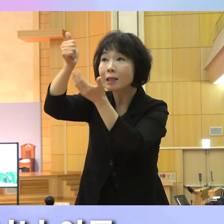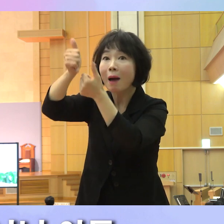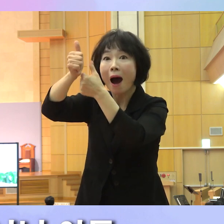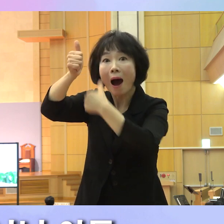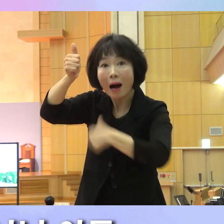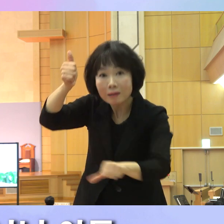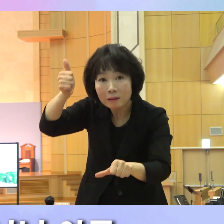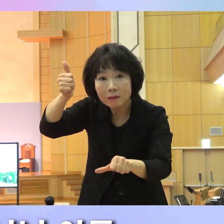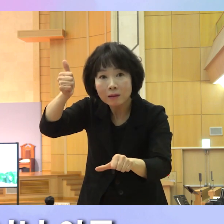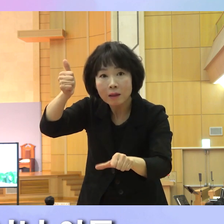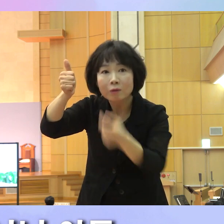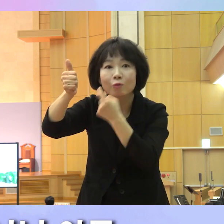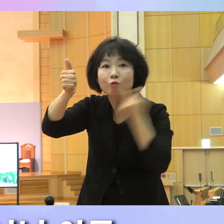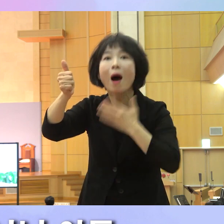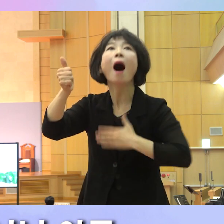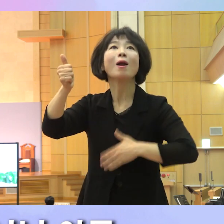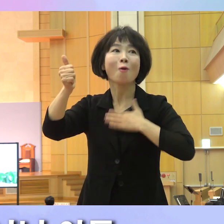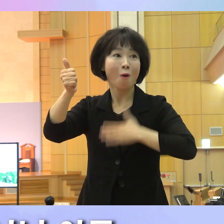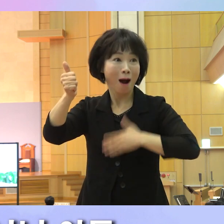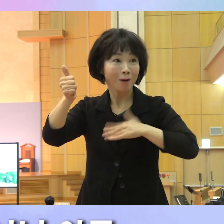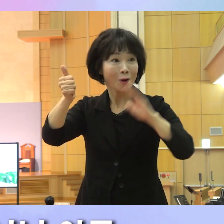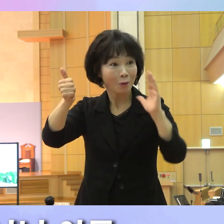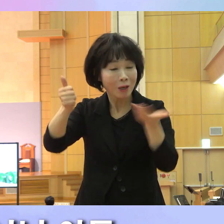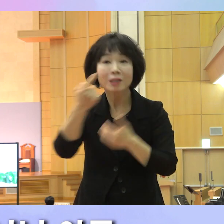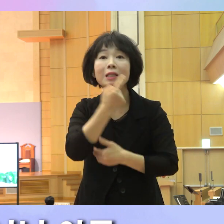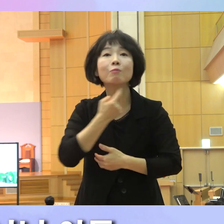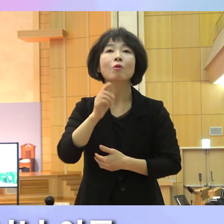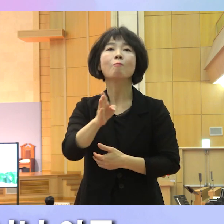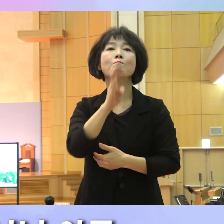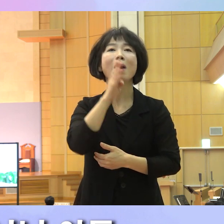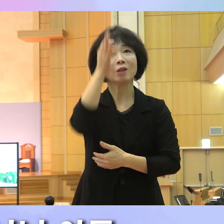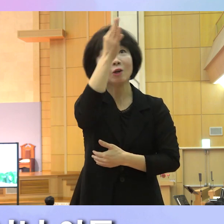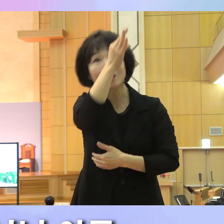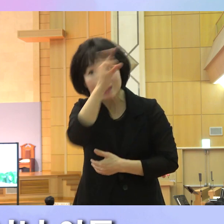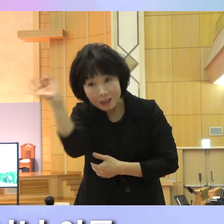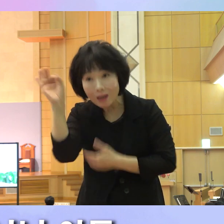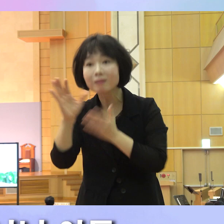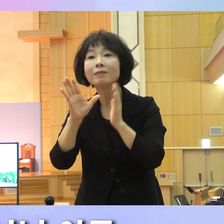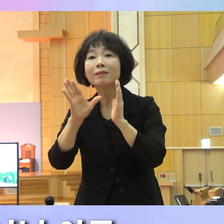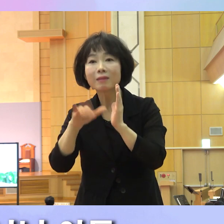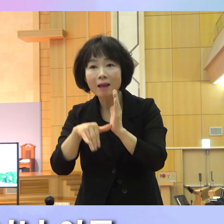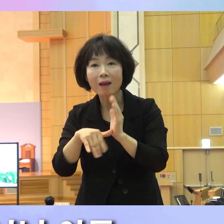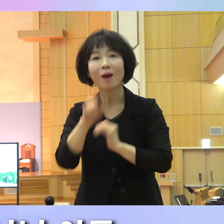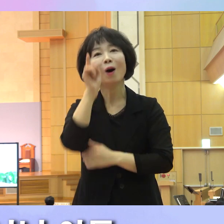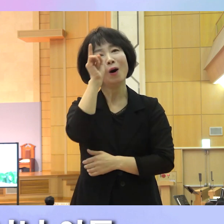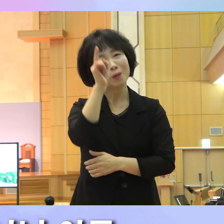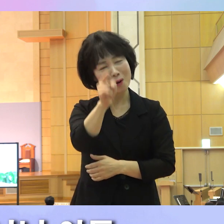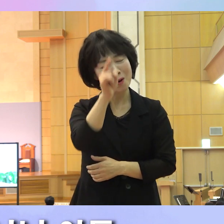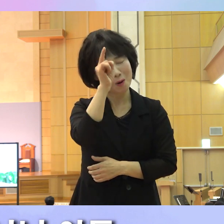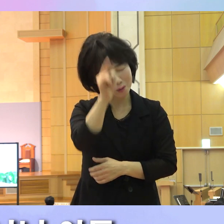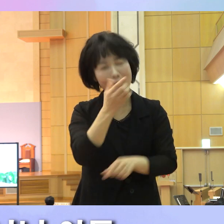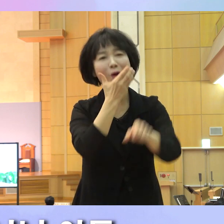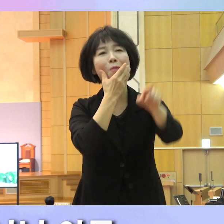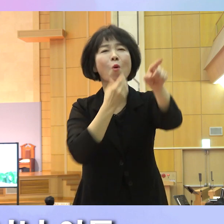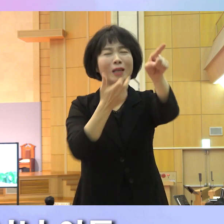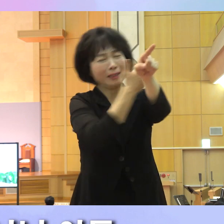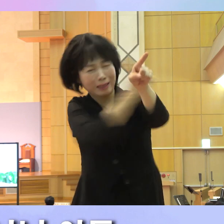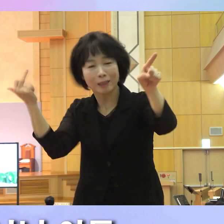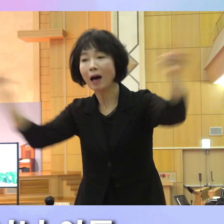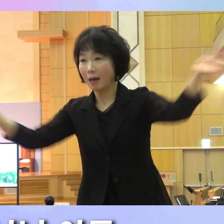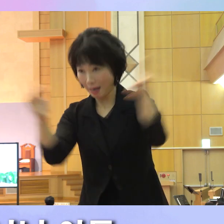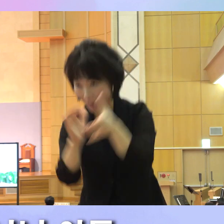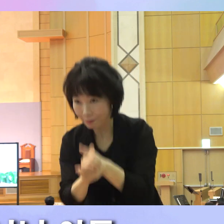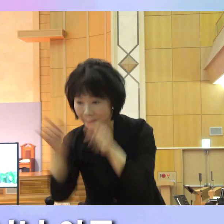알았을 때, 그리고 그렇게 입으로 시인했을 때 바요나 시모나 내가 복이 있다.